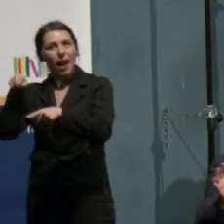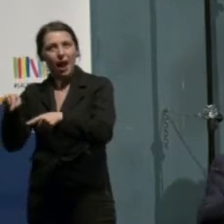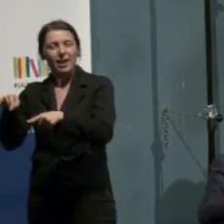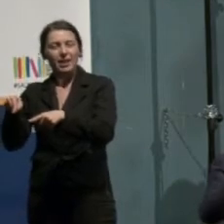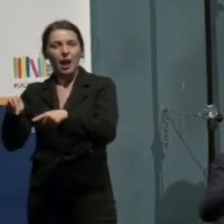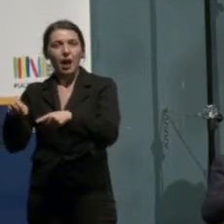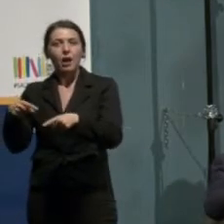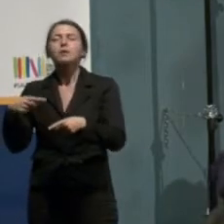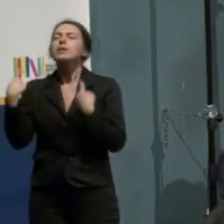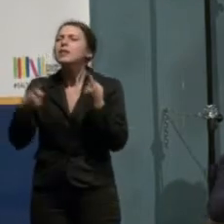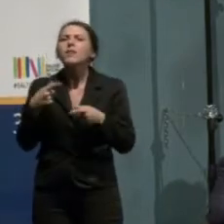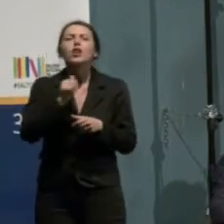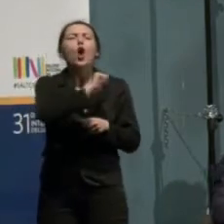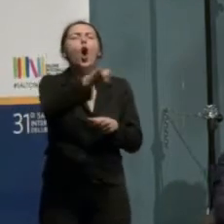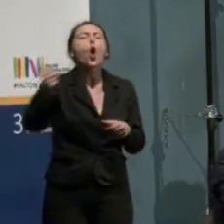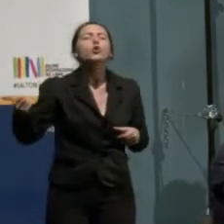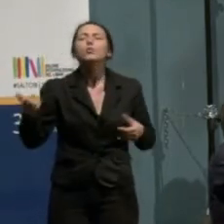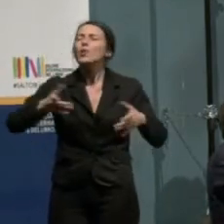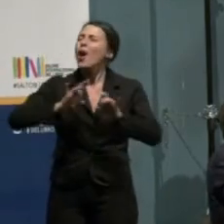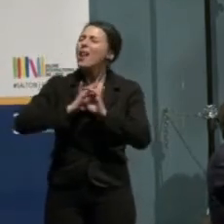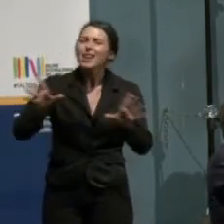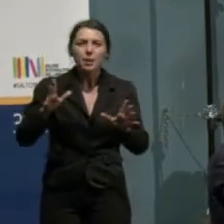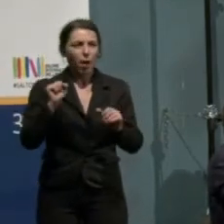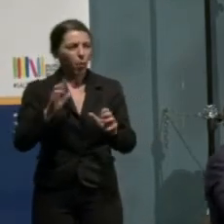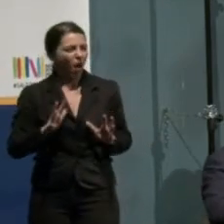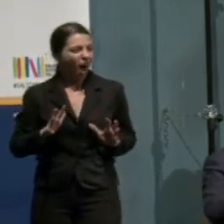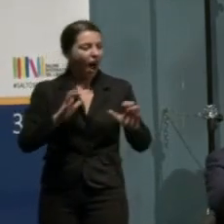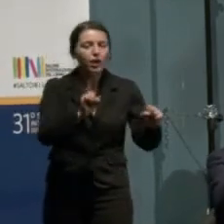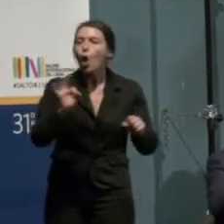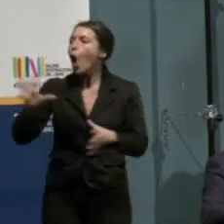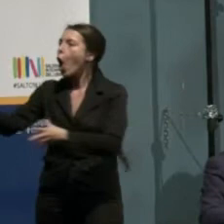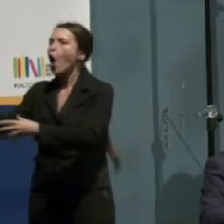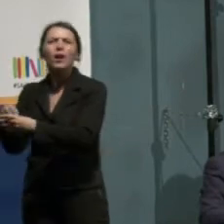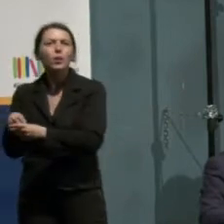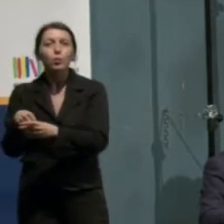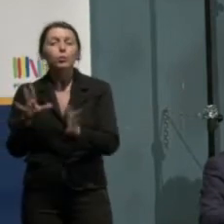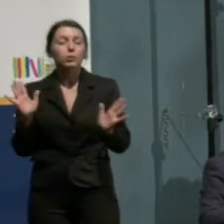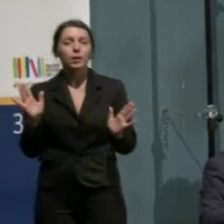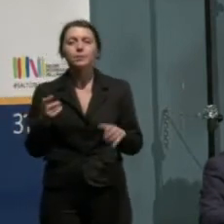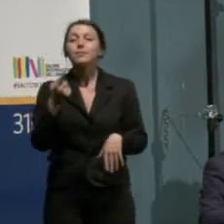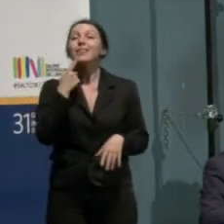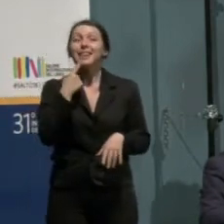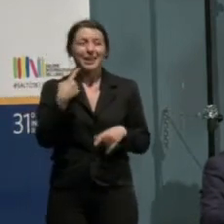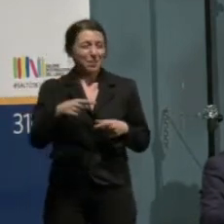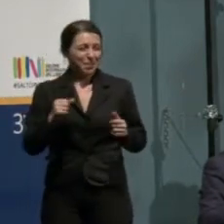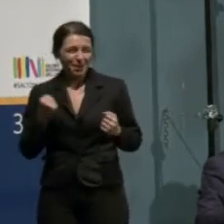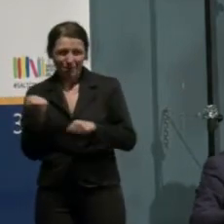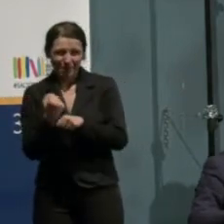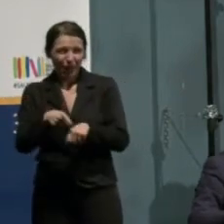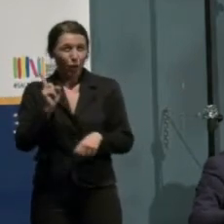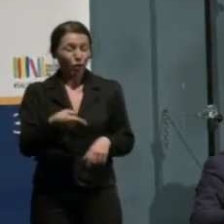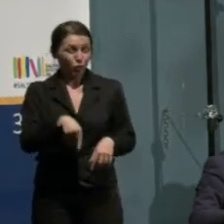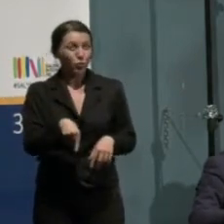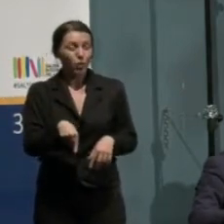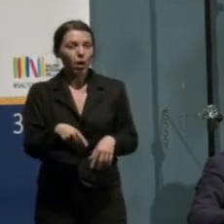fare sei libero di aggredire o sei libero di includere chi ha fatto questa operazione su giulio ha fatto un'operazione di